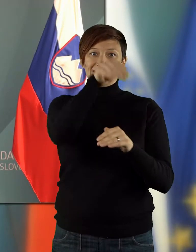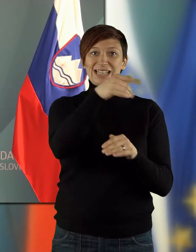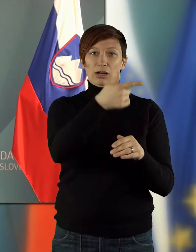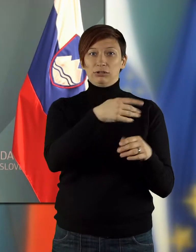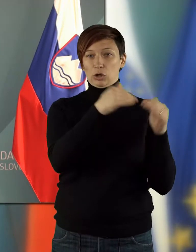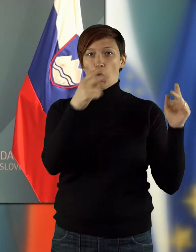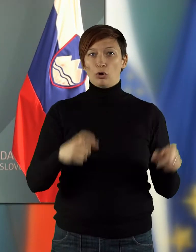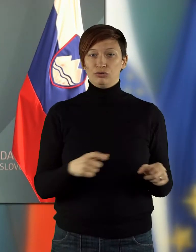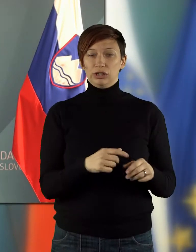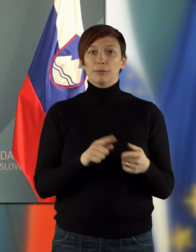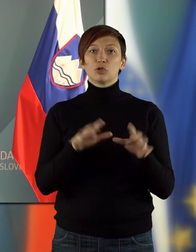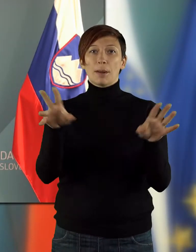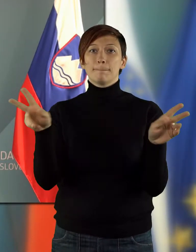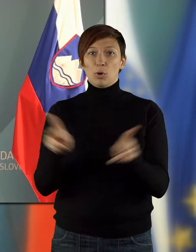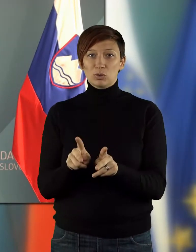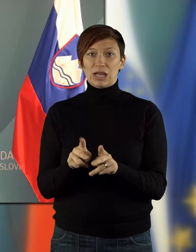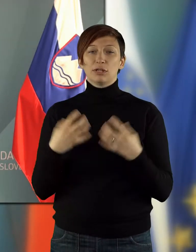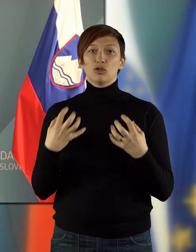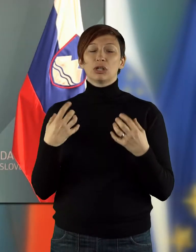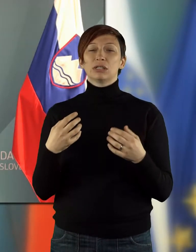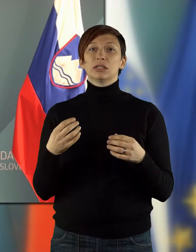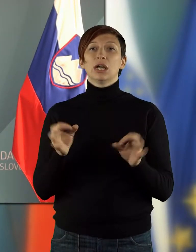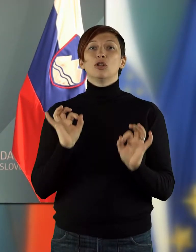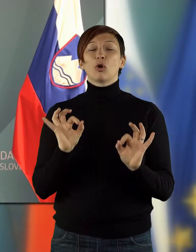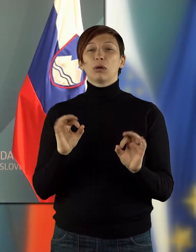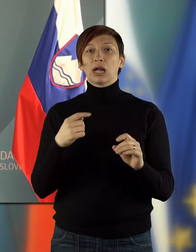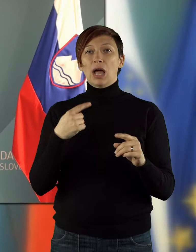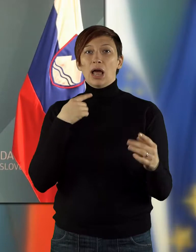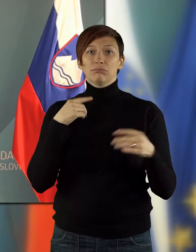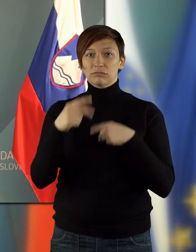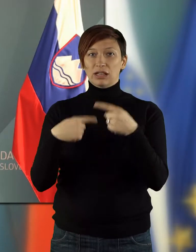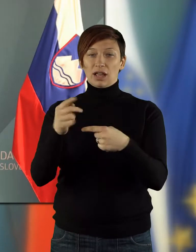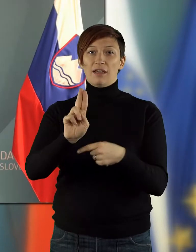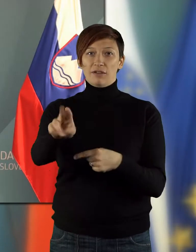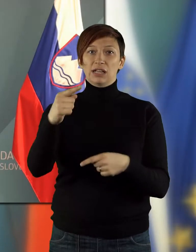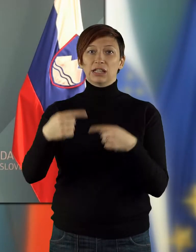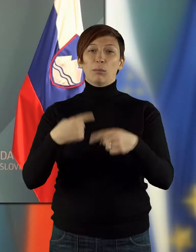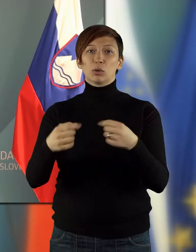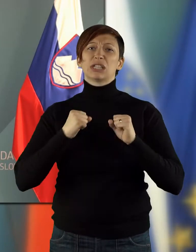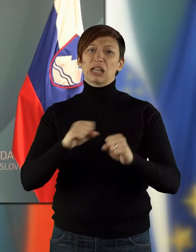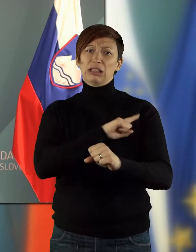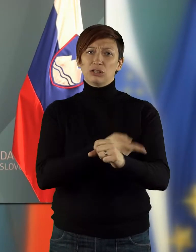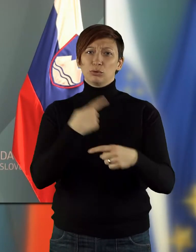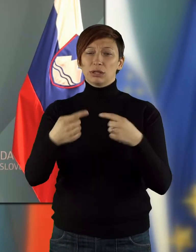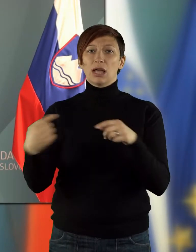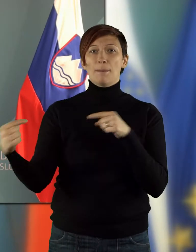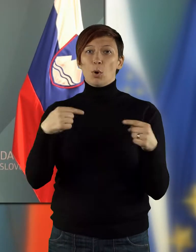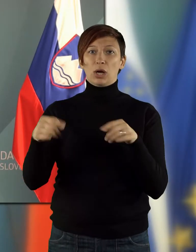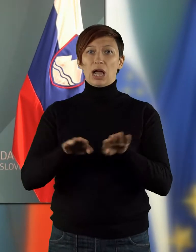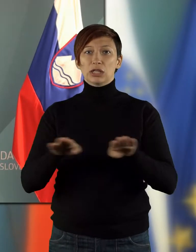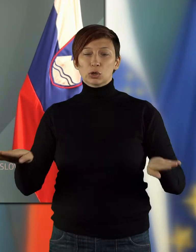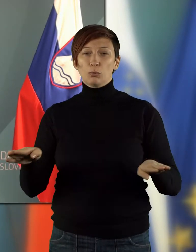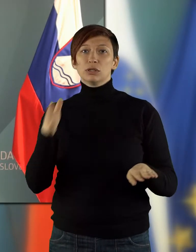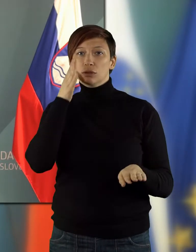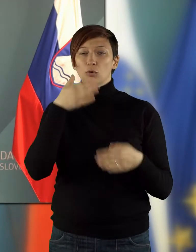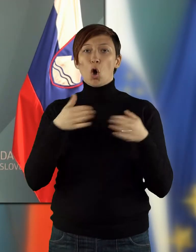nerazumno presegal. Tako da, če povzamem, želim si konstruktivnega nadaljevanja tega procesa, zelo intenzivnega, za